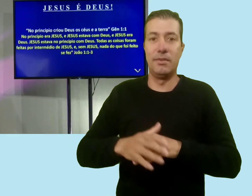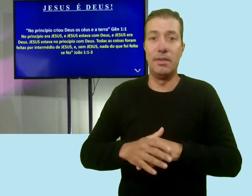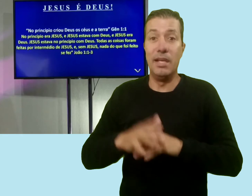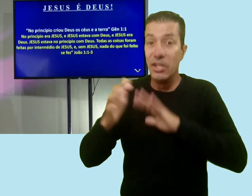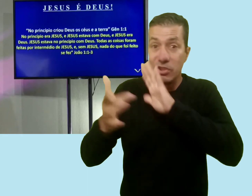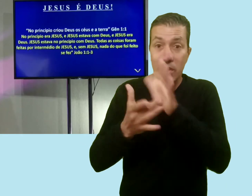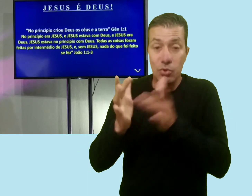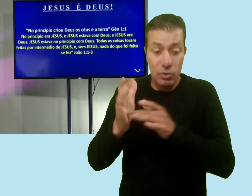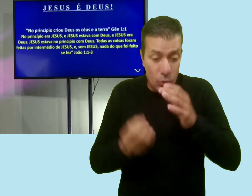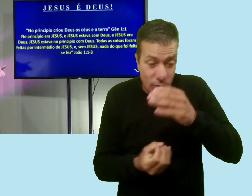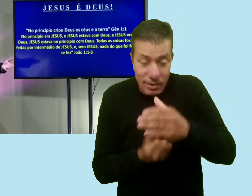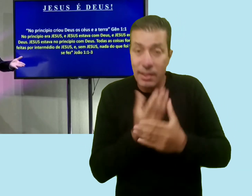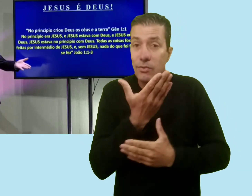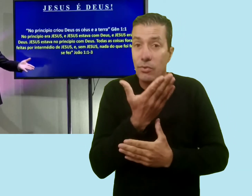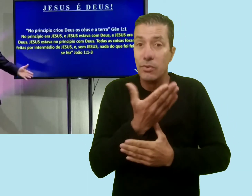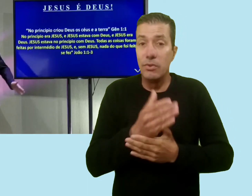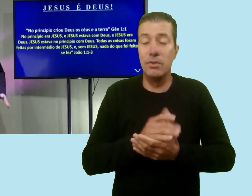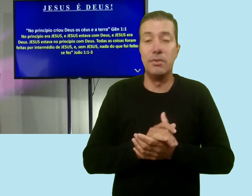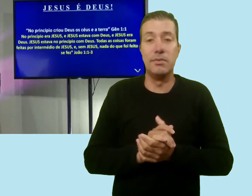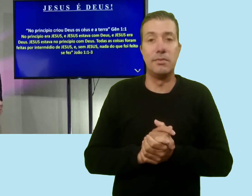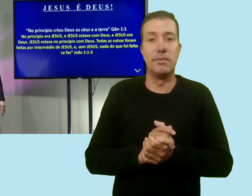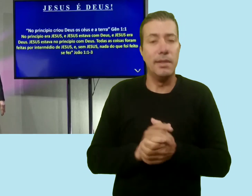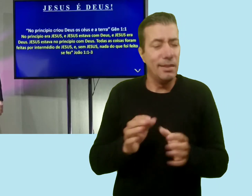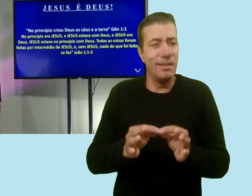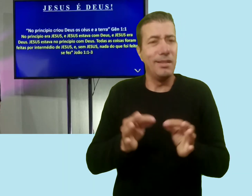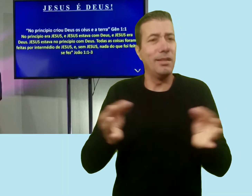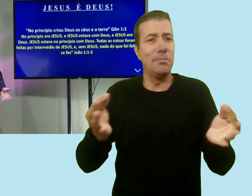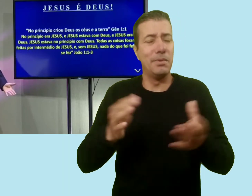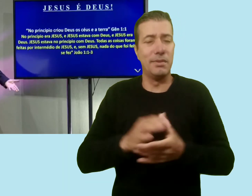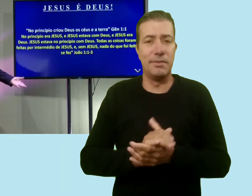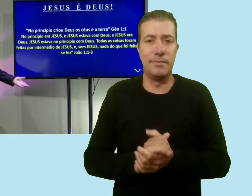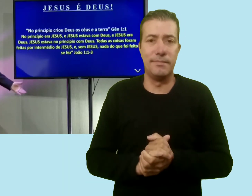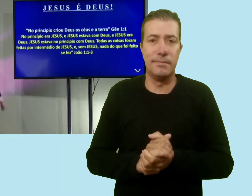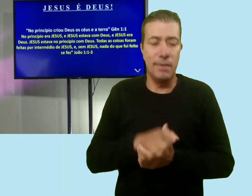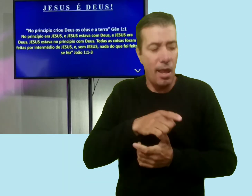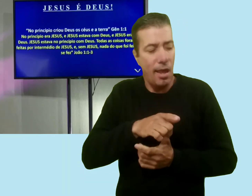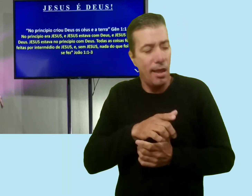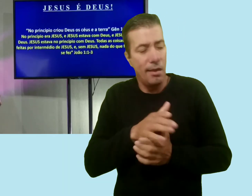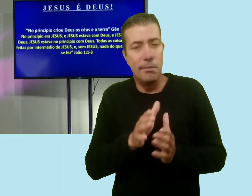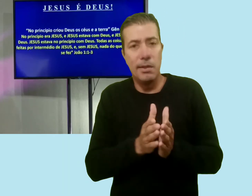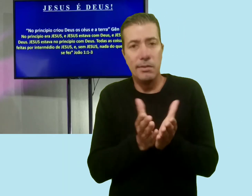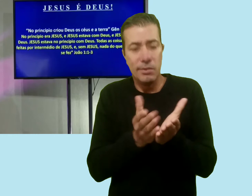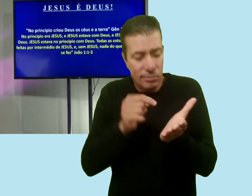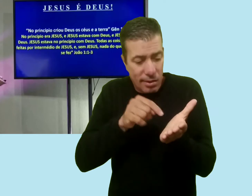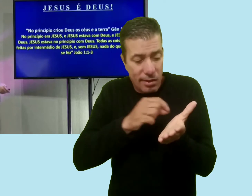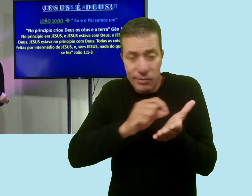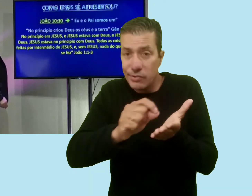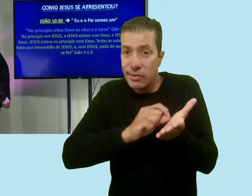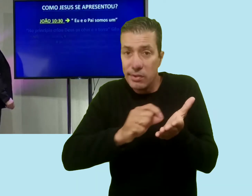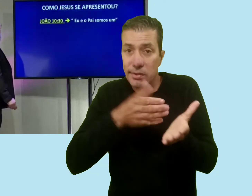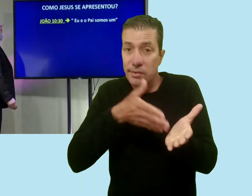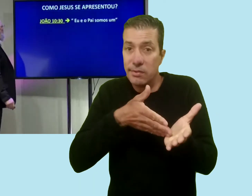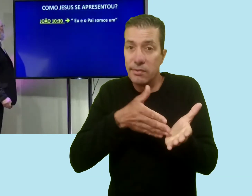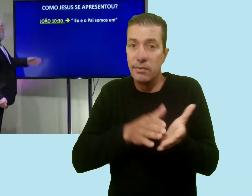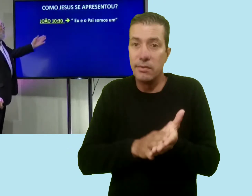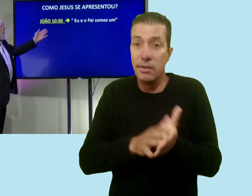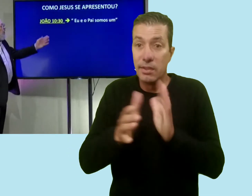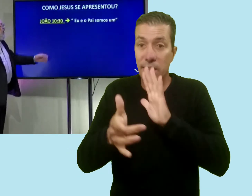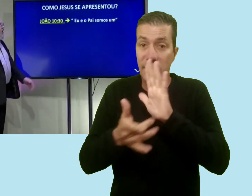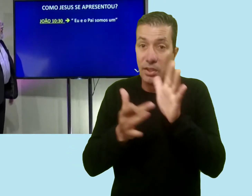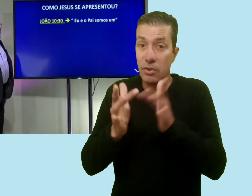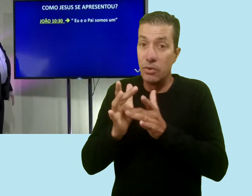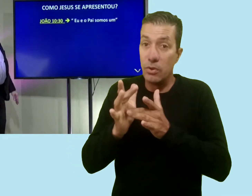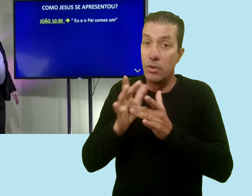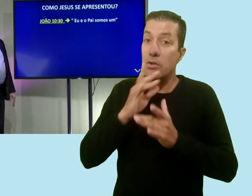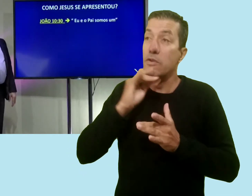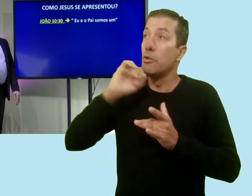Jesus? Jesus é o Criador, gente. É simples assim. Está escrito aí. O que ele